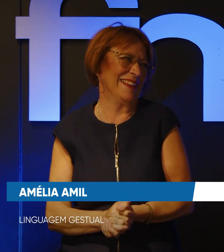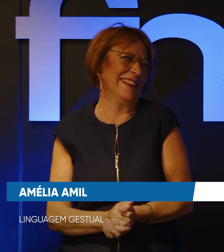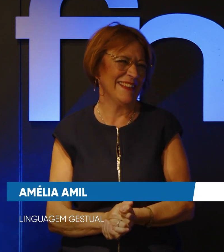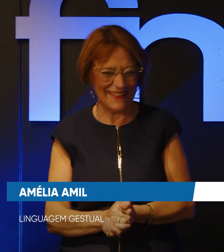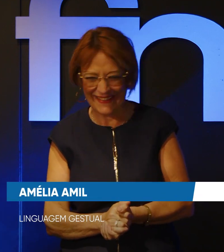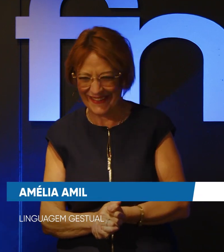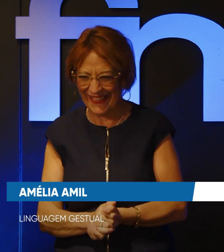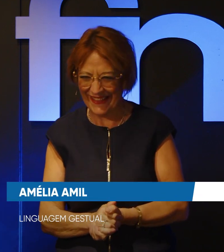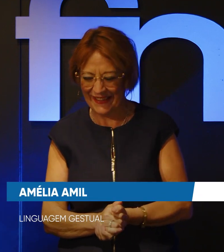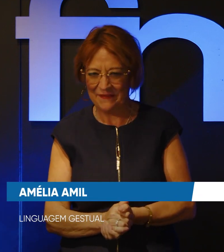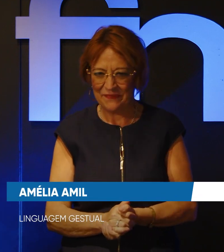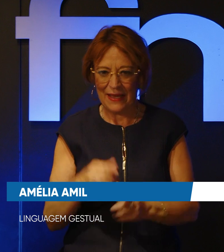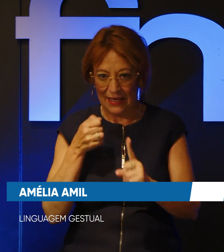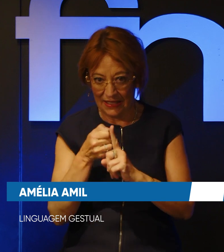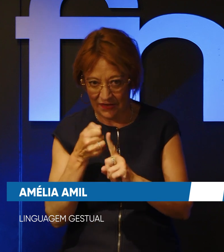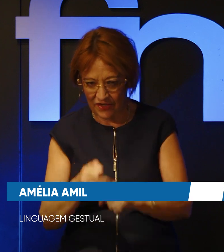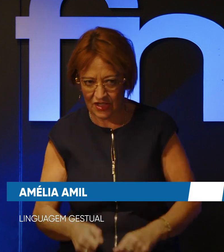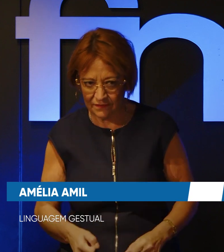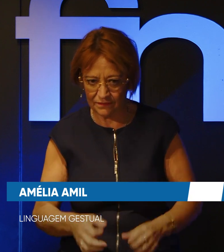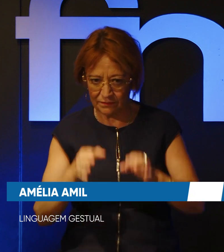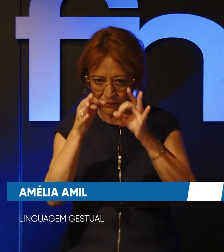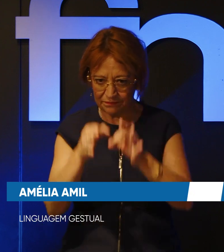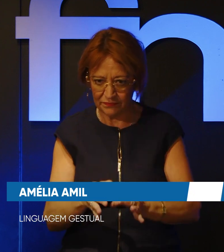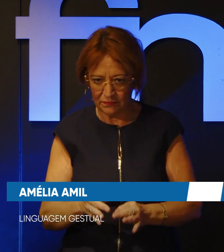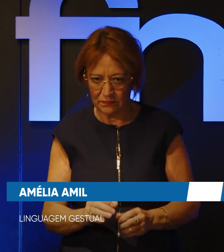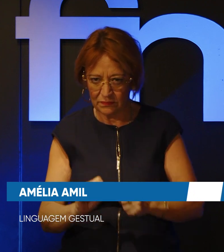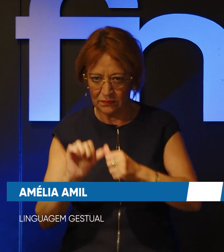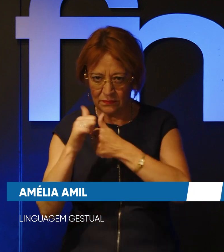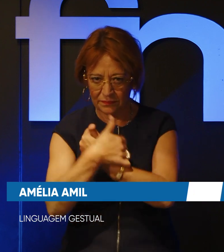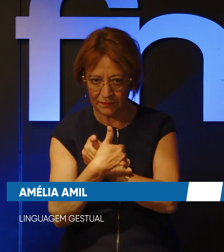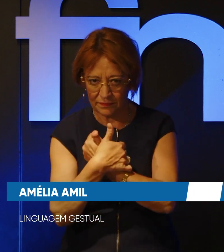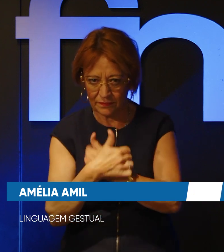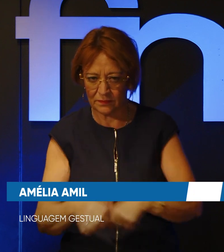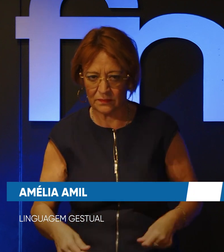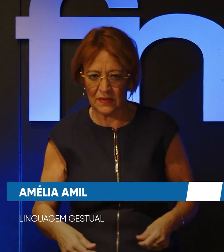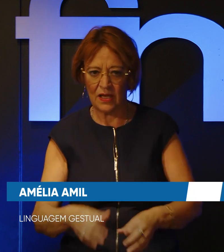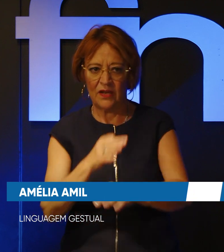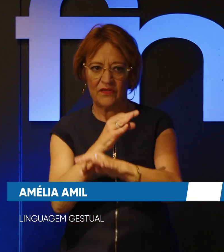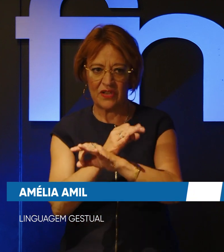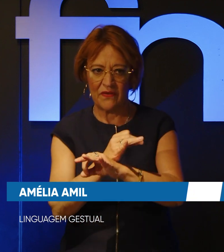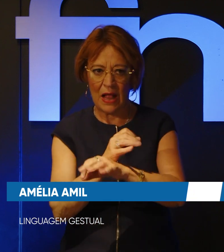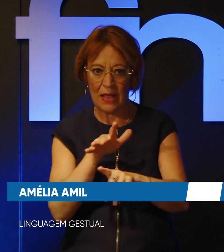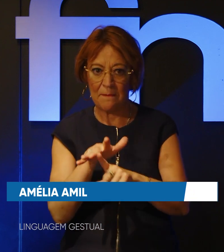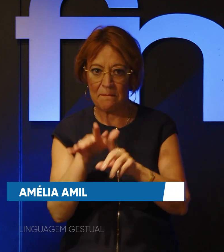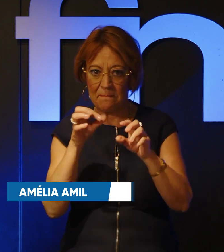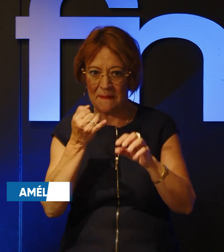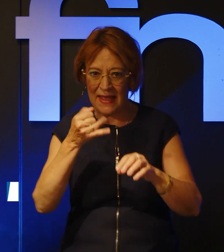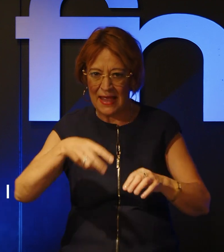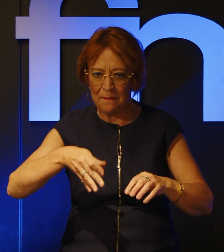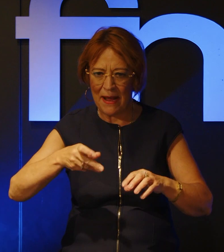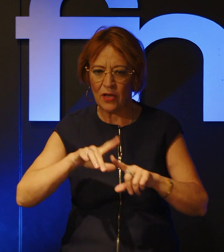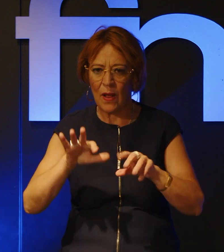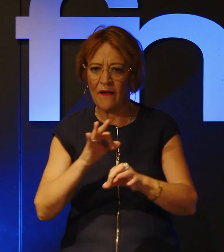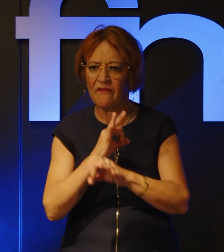pormenores ativista oportuno transformador o festival Impacto pretende estabelecer-se como